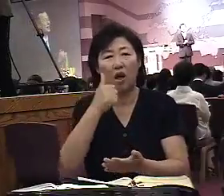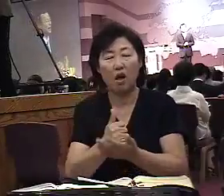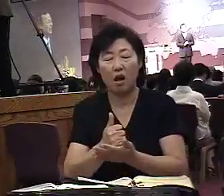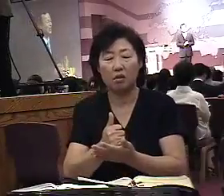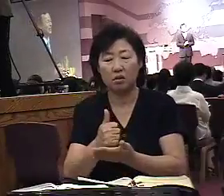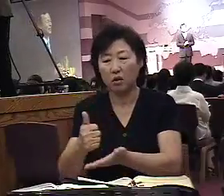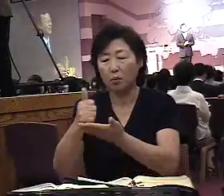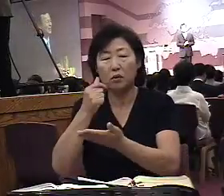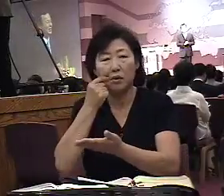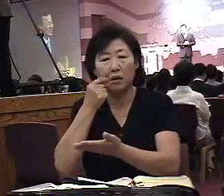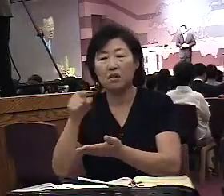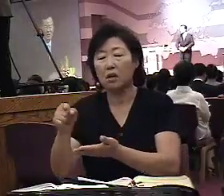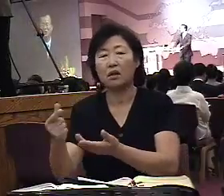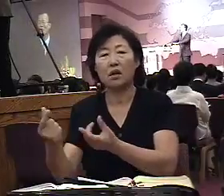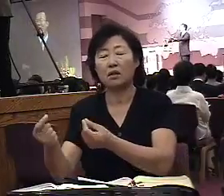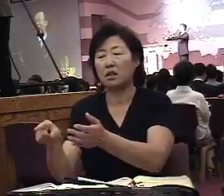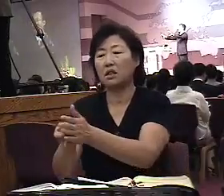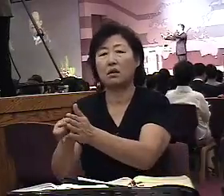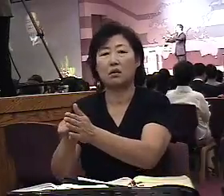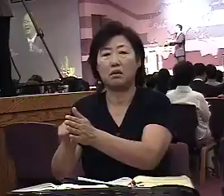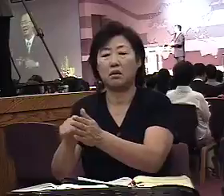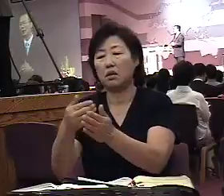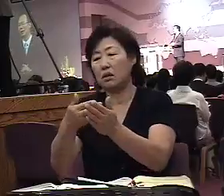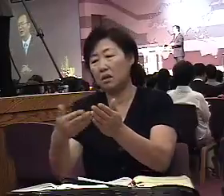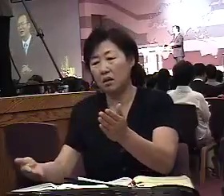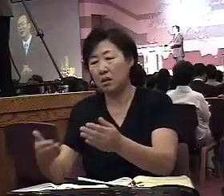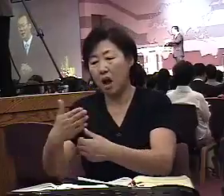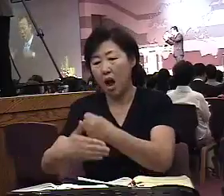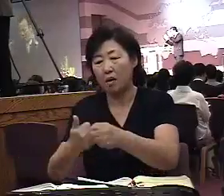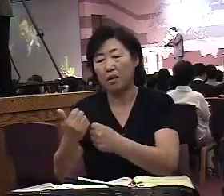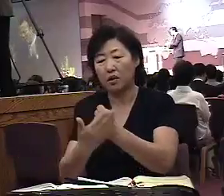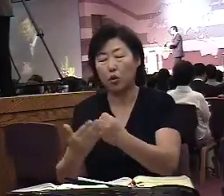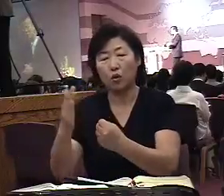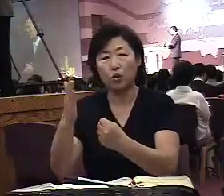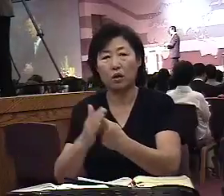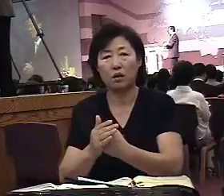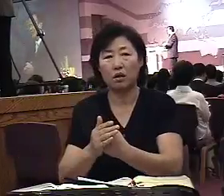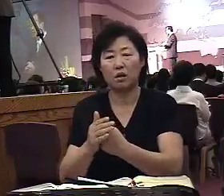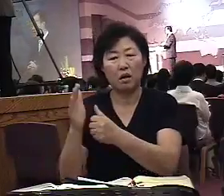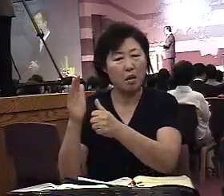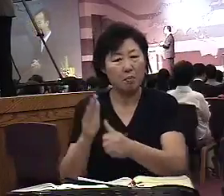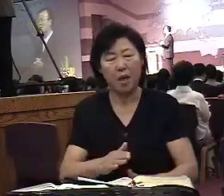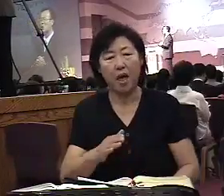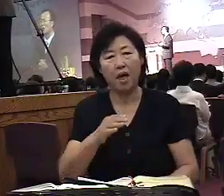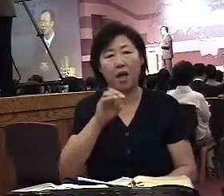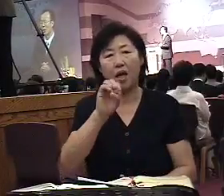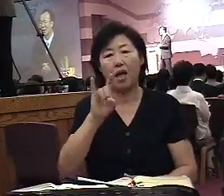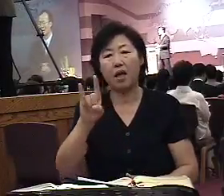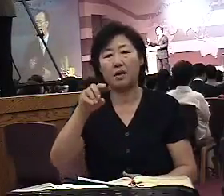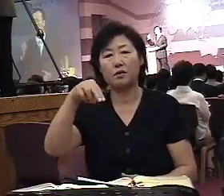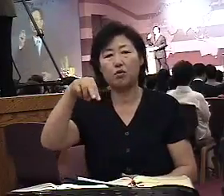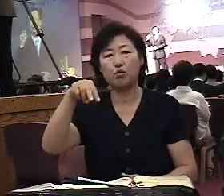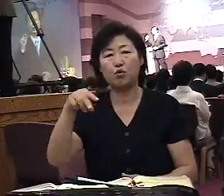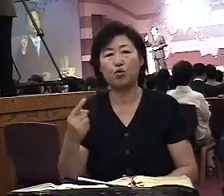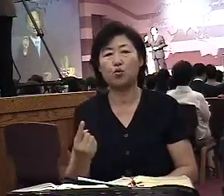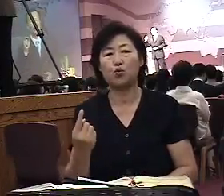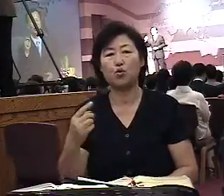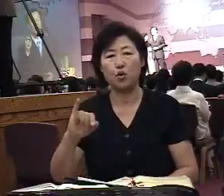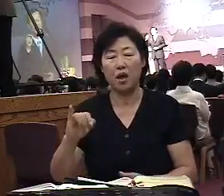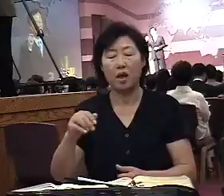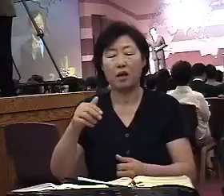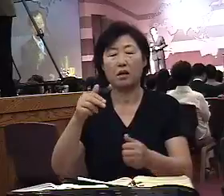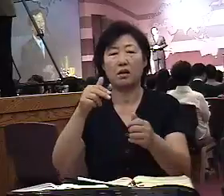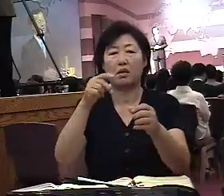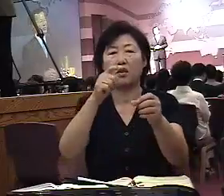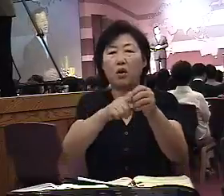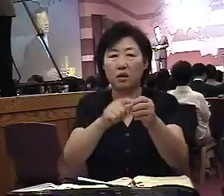그러한 신앙, 흐르는 하나님의 은혜가 되어야 되는데 폐쇄적인 그러한 종교, 그것을 사도